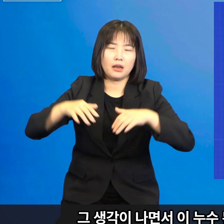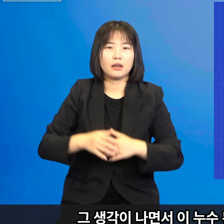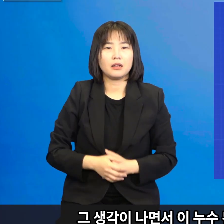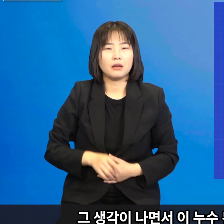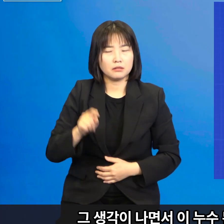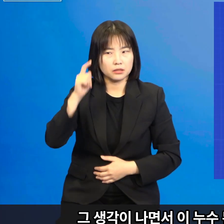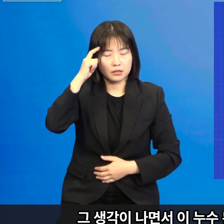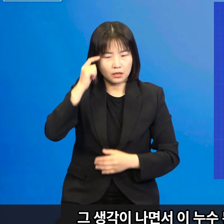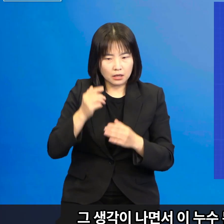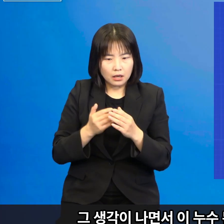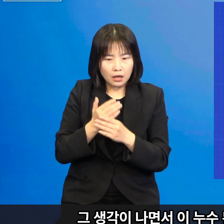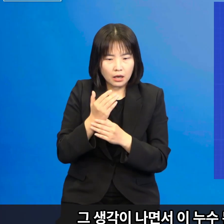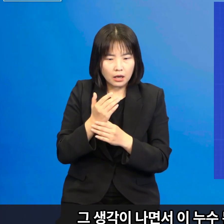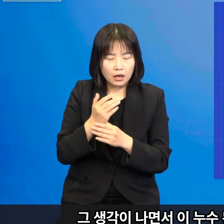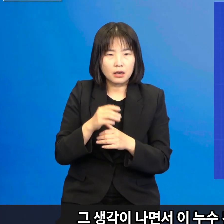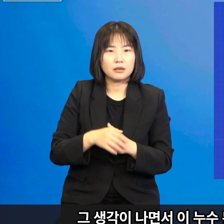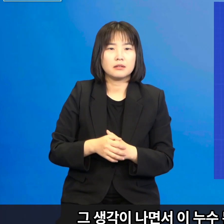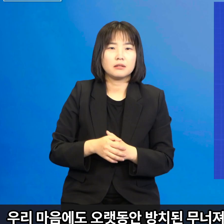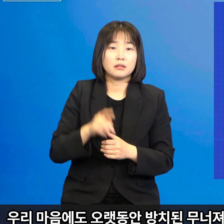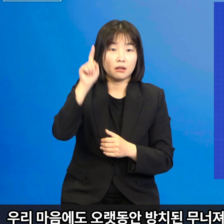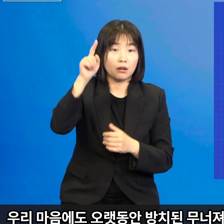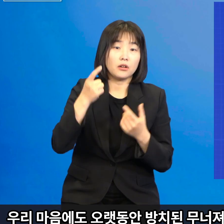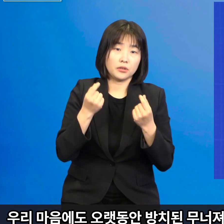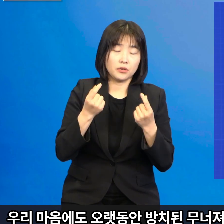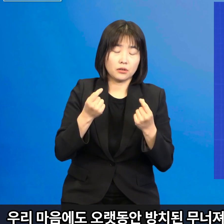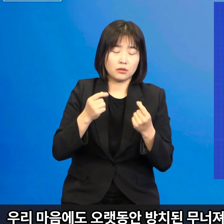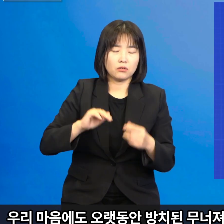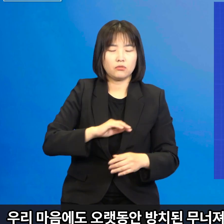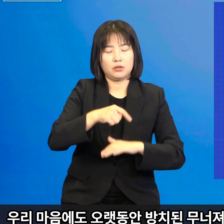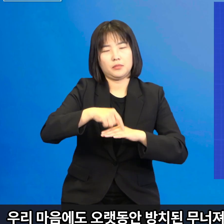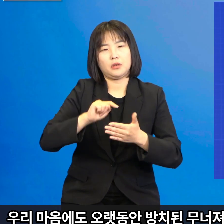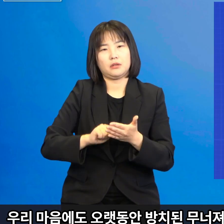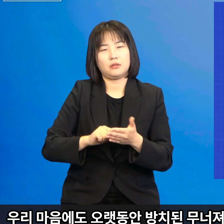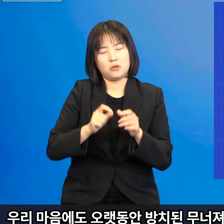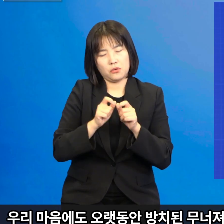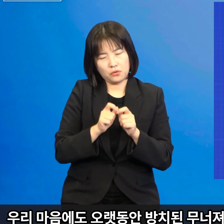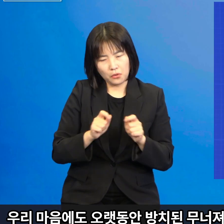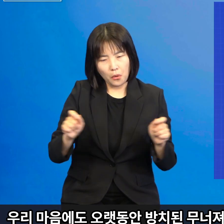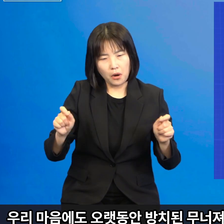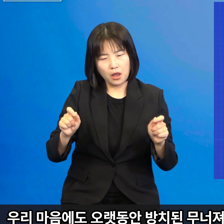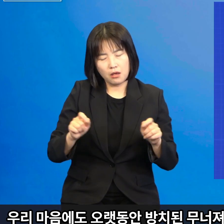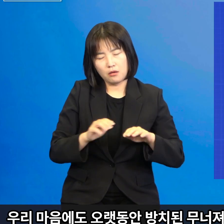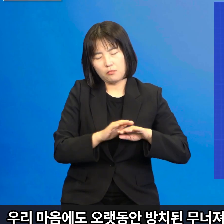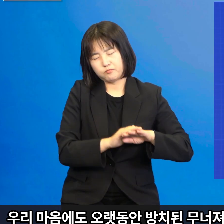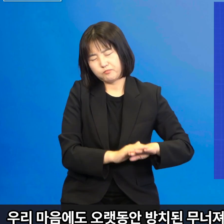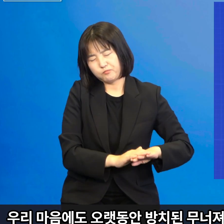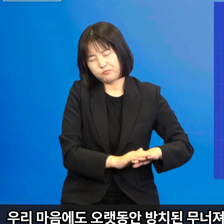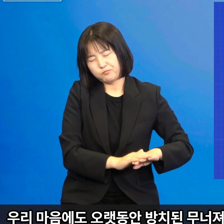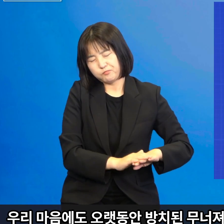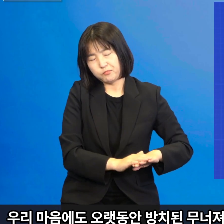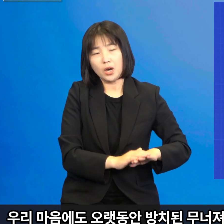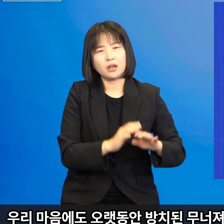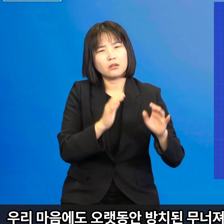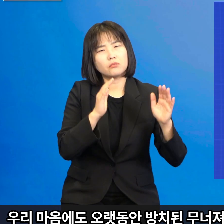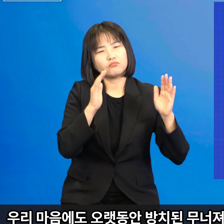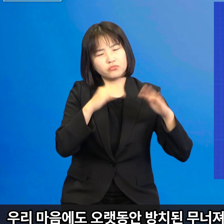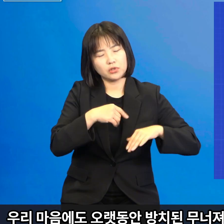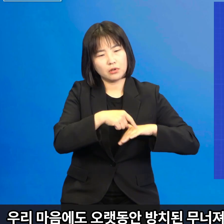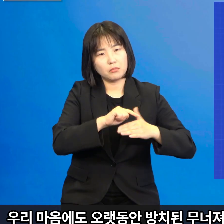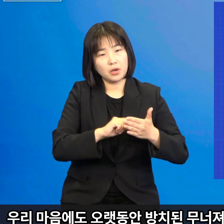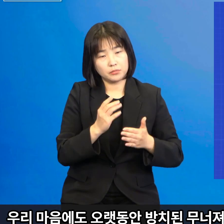이 누수된 물로 썩어가는 천정처럼 우리 마음에도 오랫동안 방치된 무너져가는